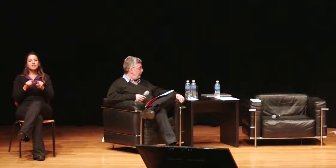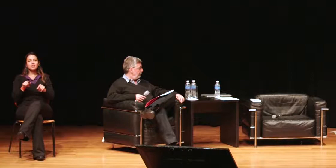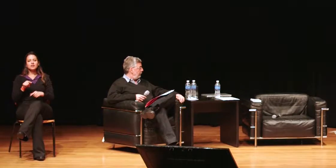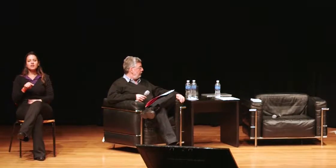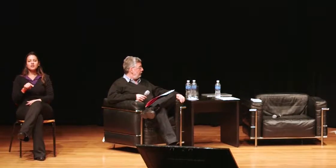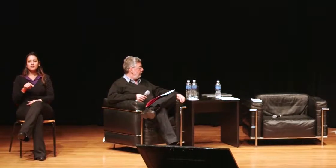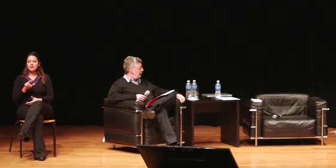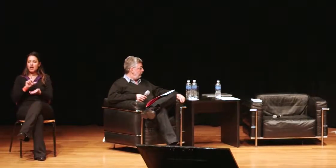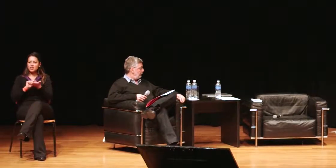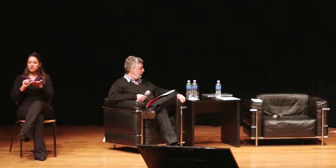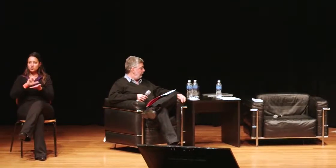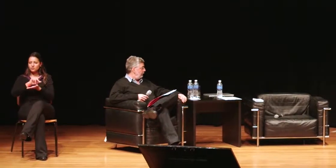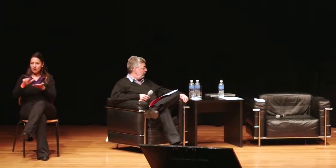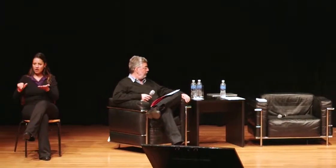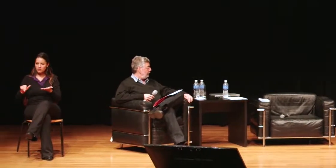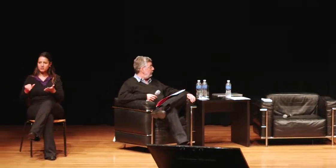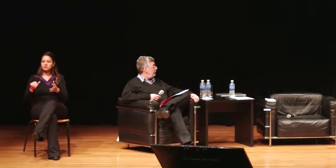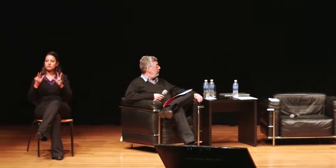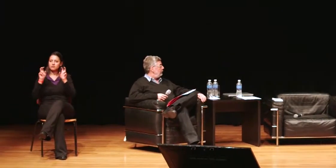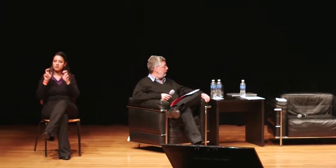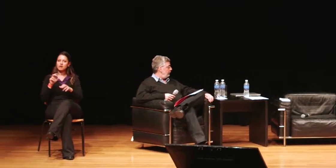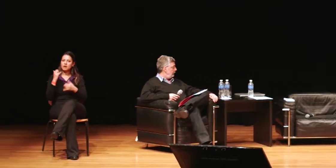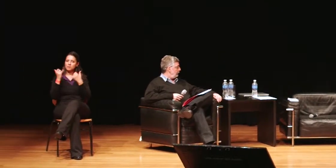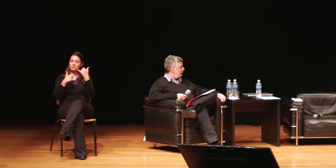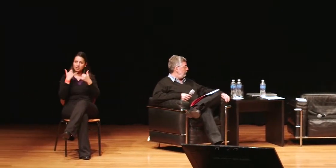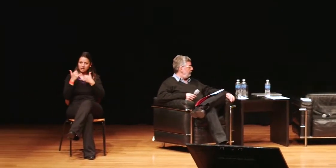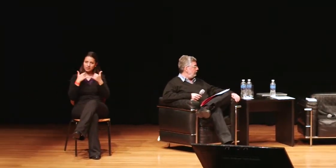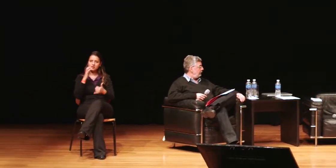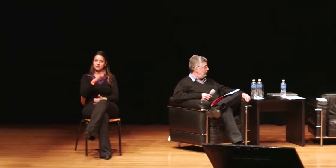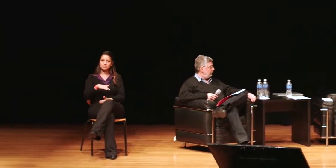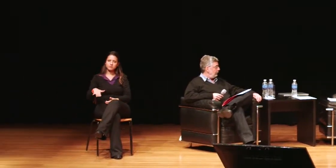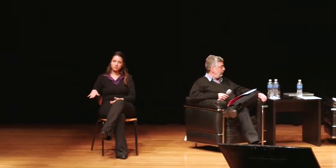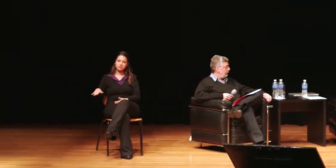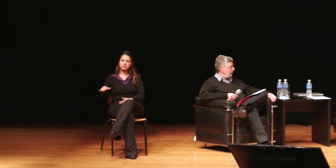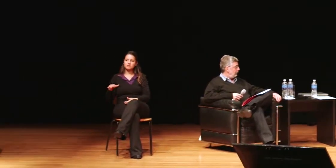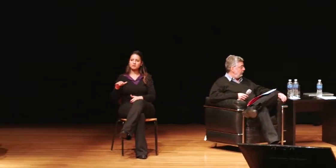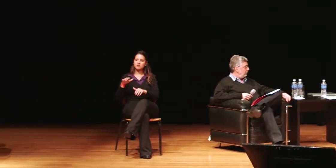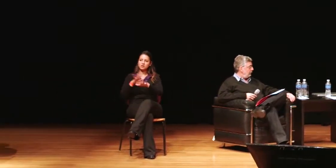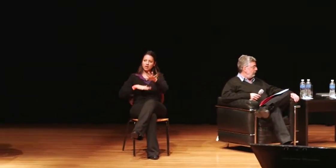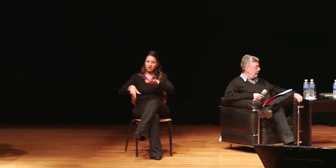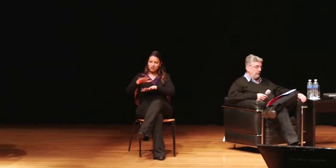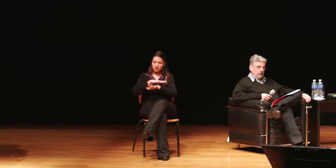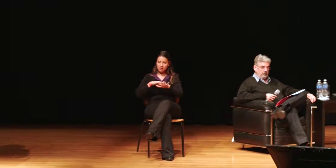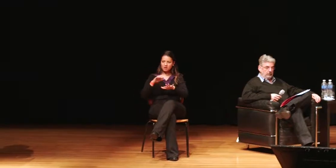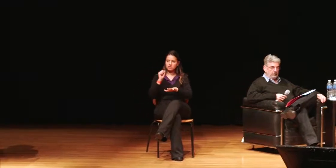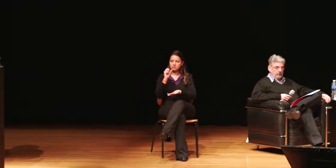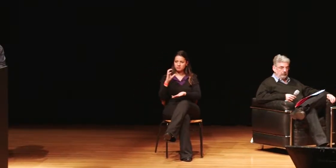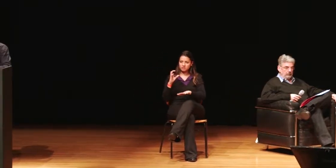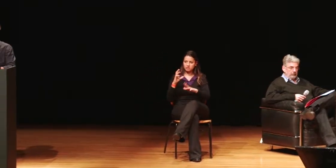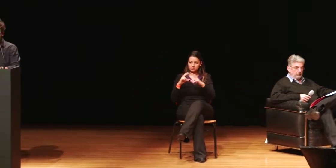em livros, como Brincadeiras Infantis na Ilha de Santa Catarina e outros.